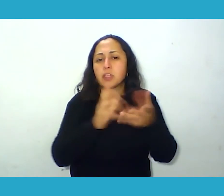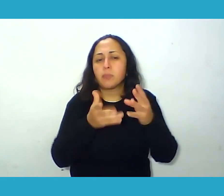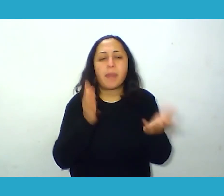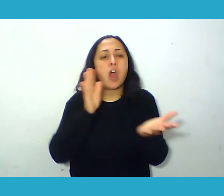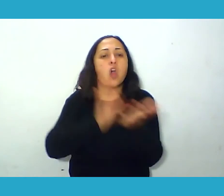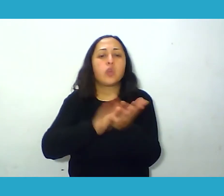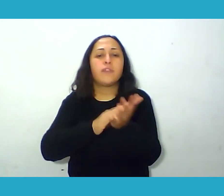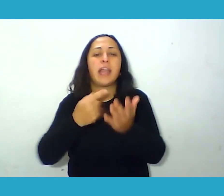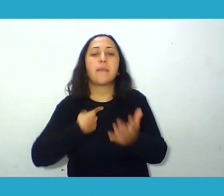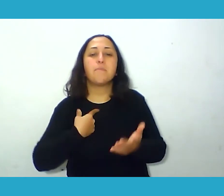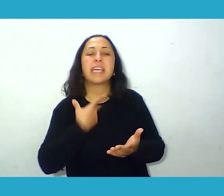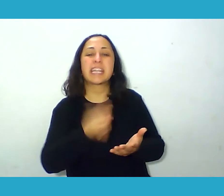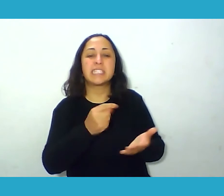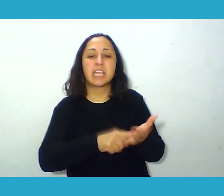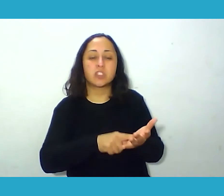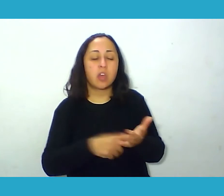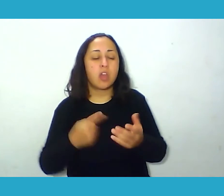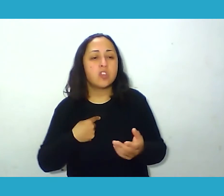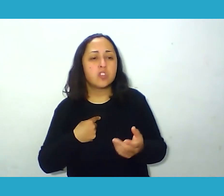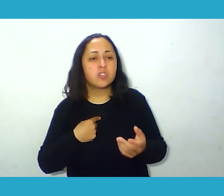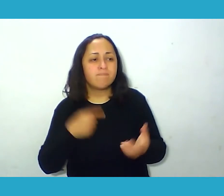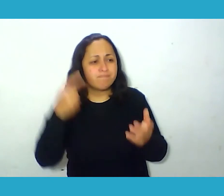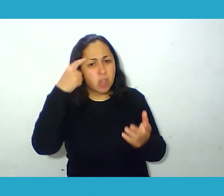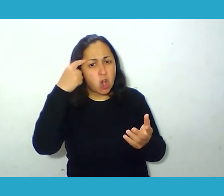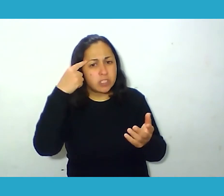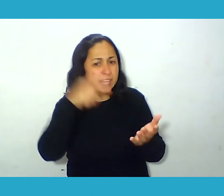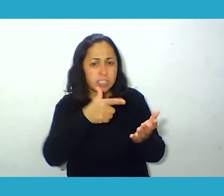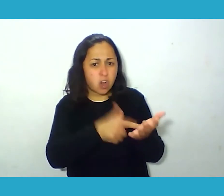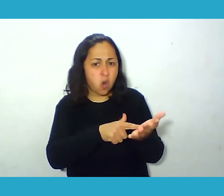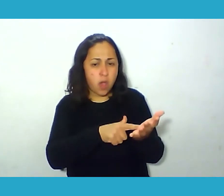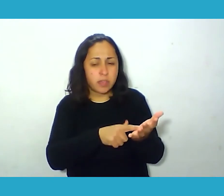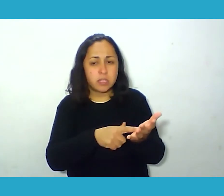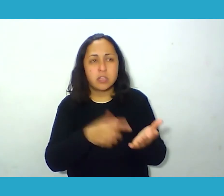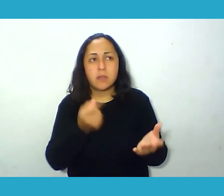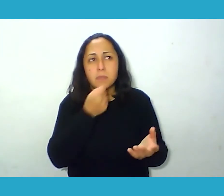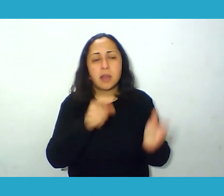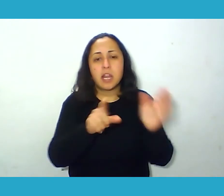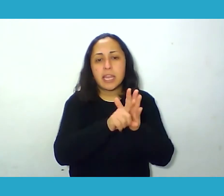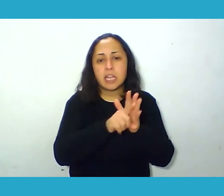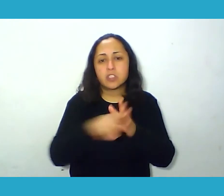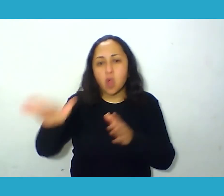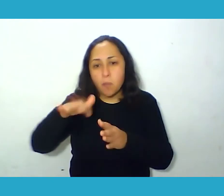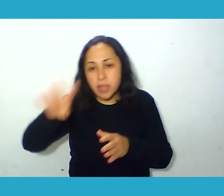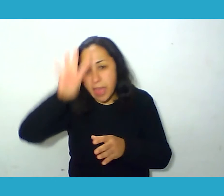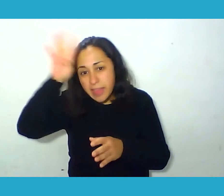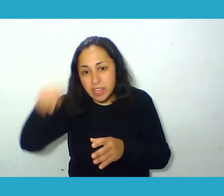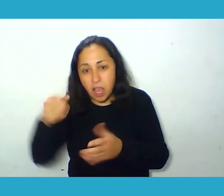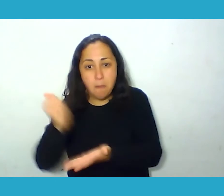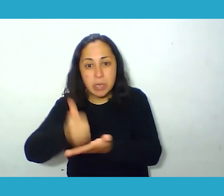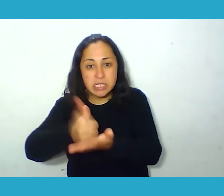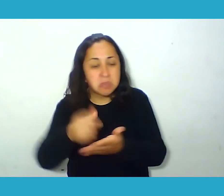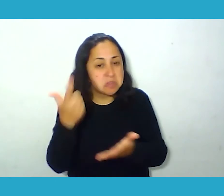suficiente para justificar el rechazo del mismo. No se pone en consideración a legislación de comunidades indígenas y